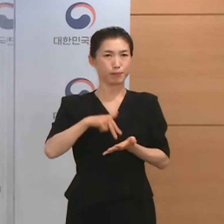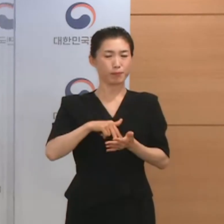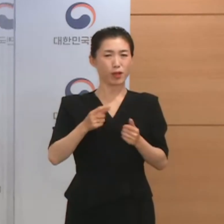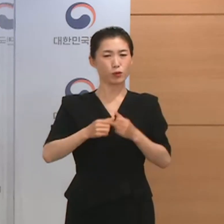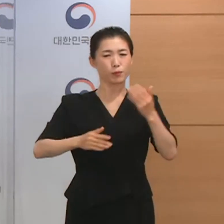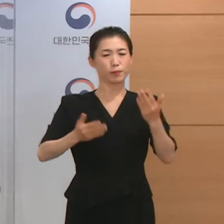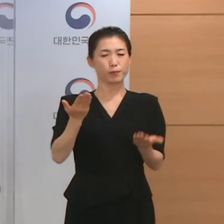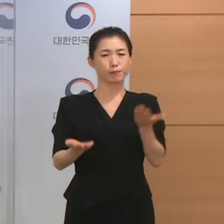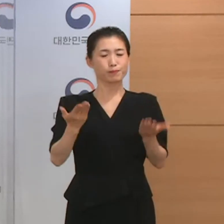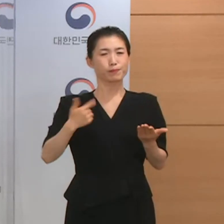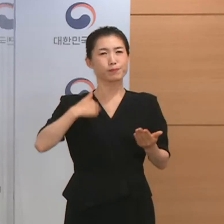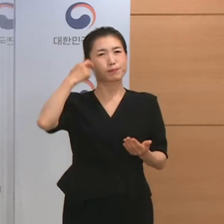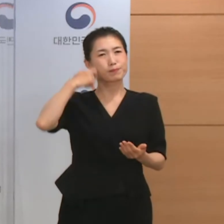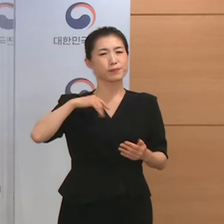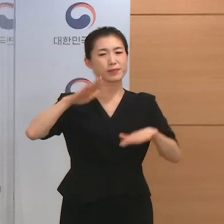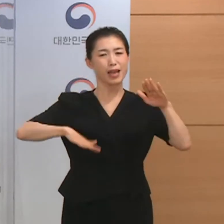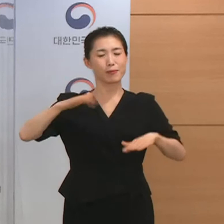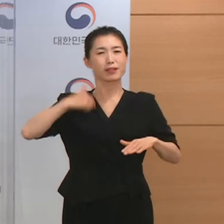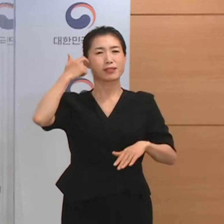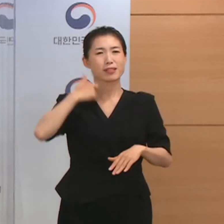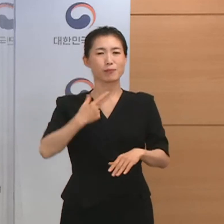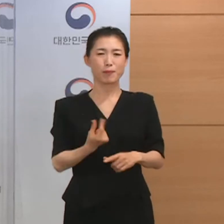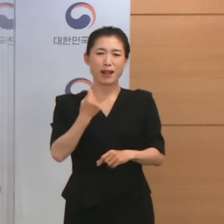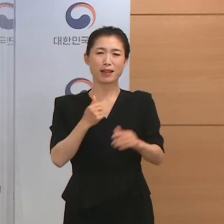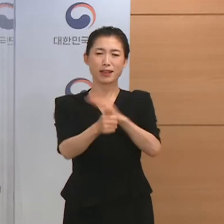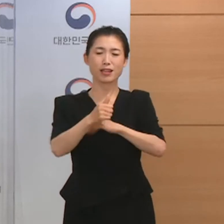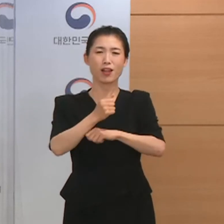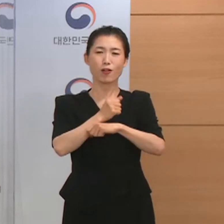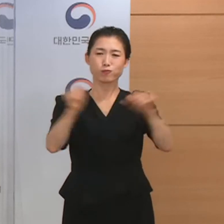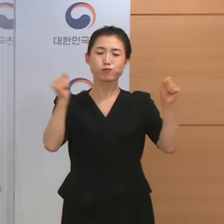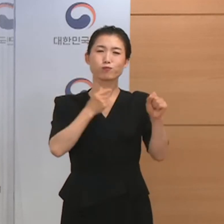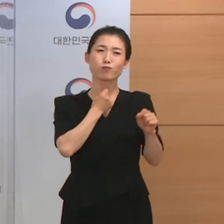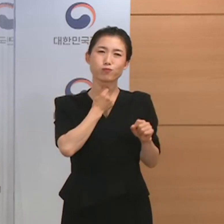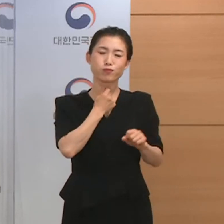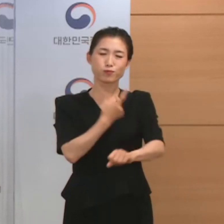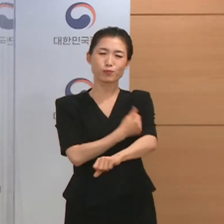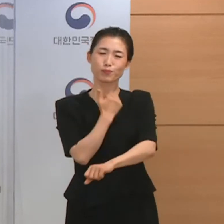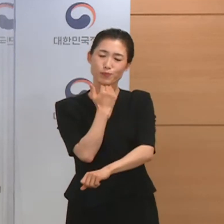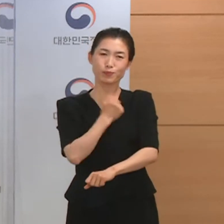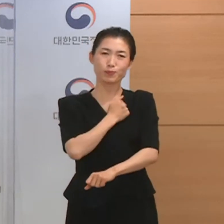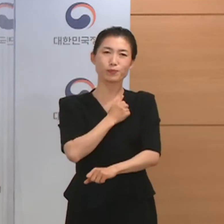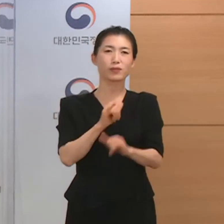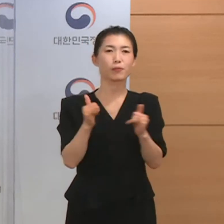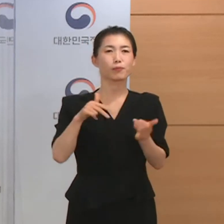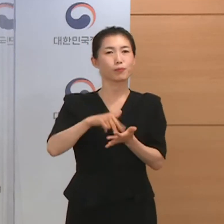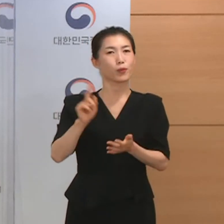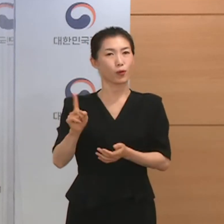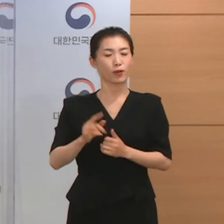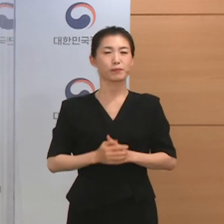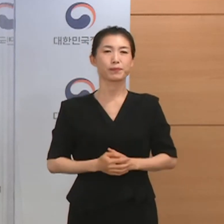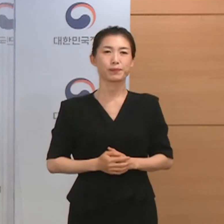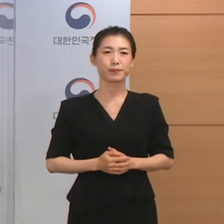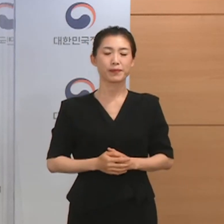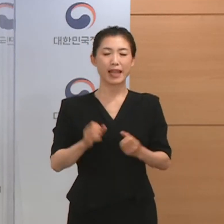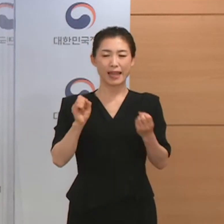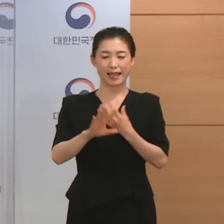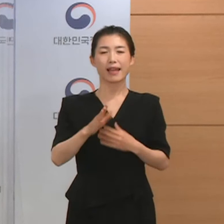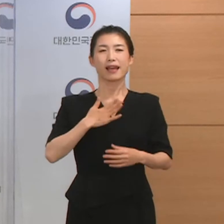따로 마련됐는지 궁금합니다. 예, 오늘 발표한 내용 자체가 이러한 점들을 좀 고려해서